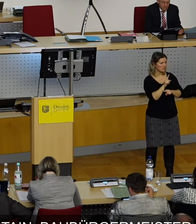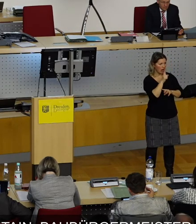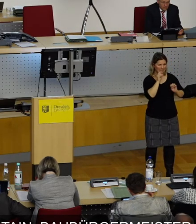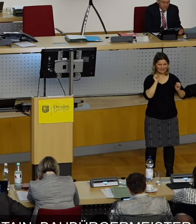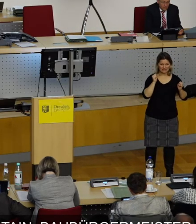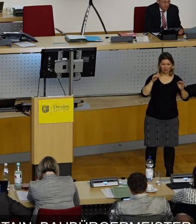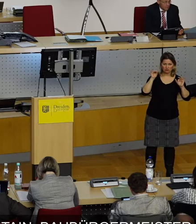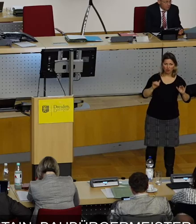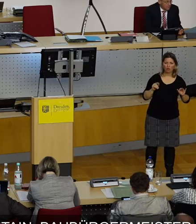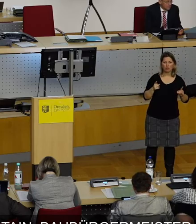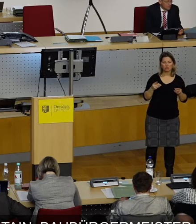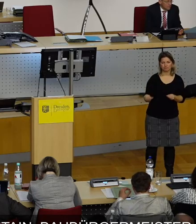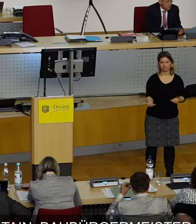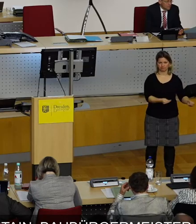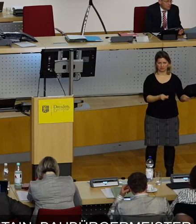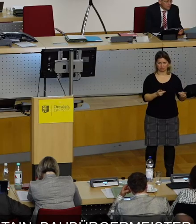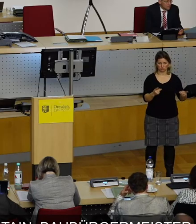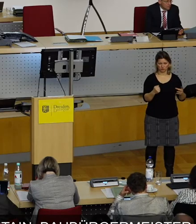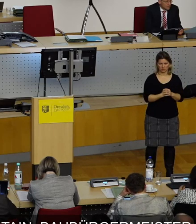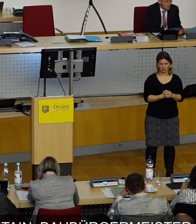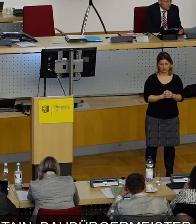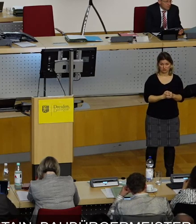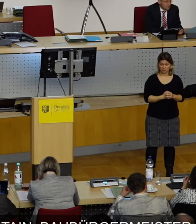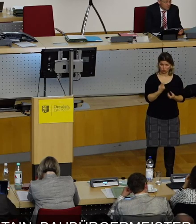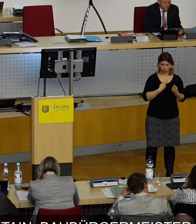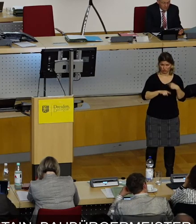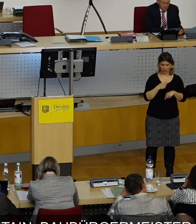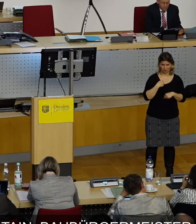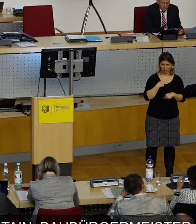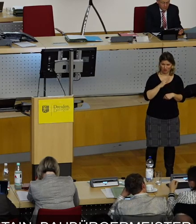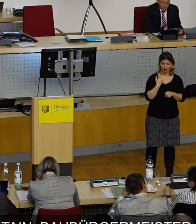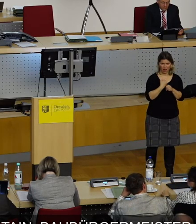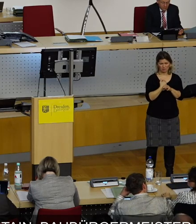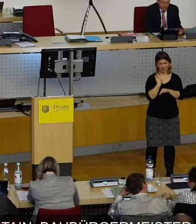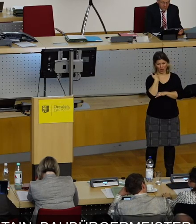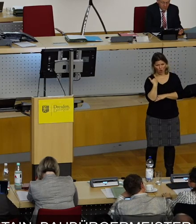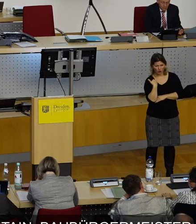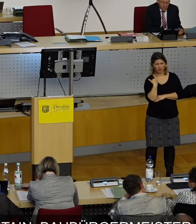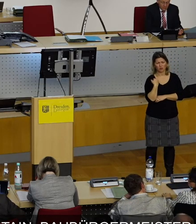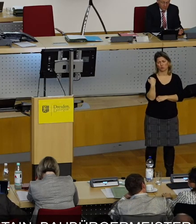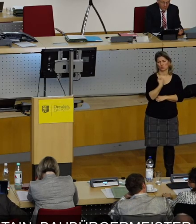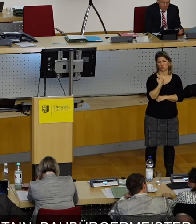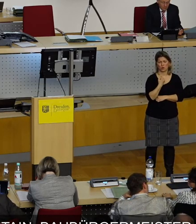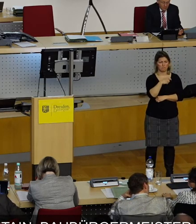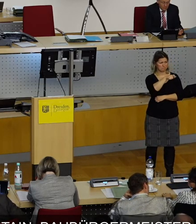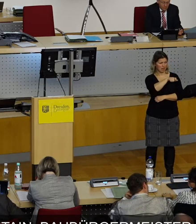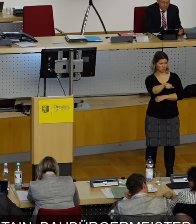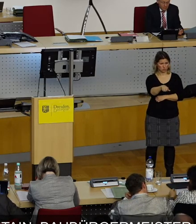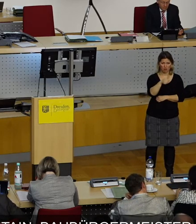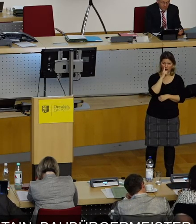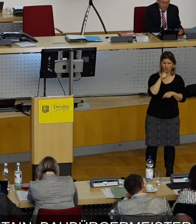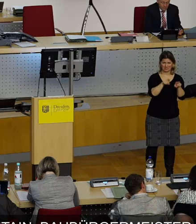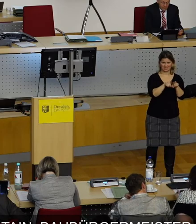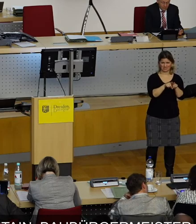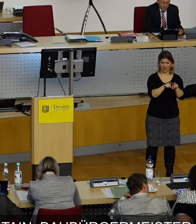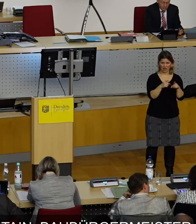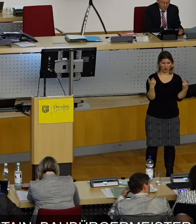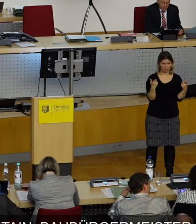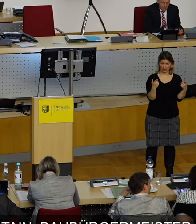wir es anders, mit viel, viel Arbeitsaufwand, gleicher Personaldecke im Stadtplanungsamt,